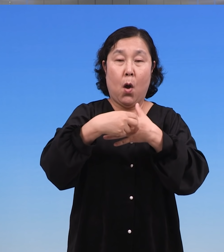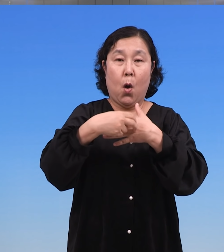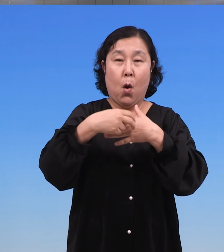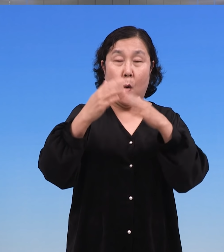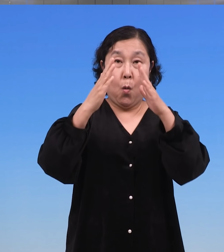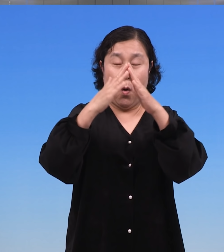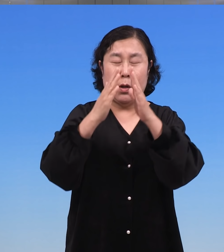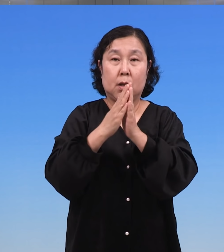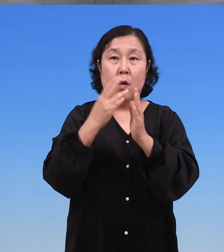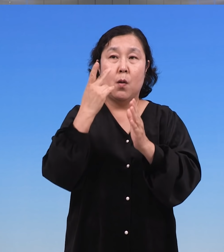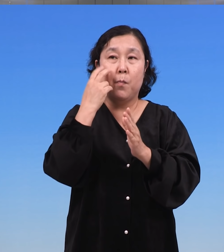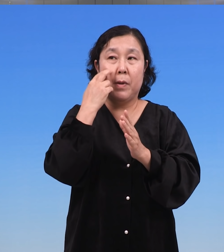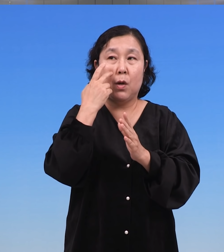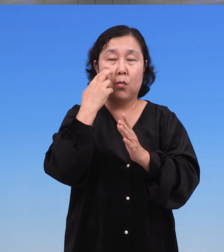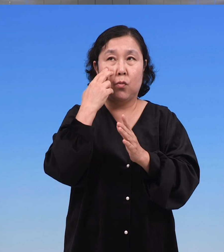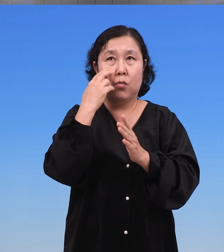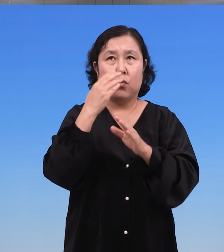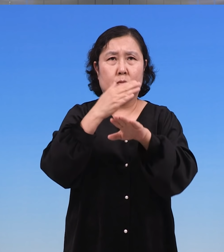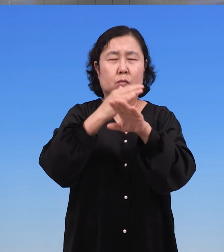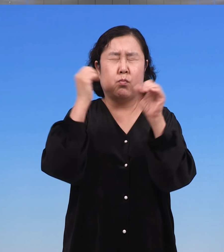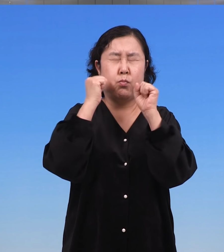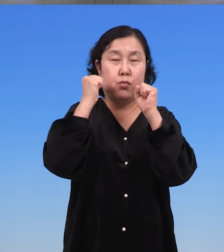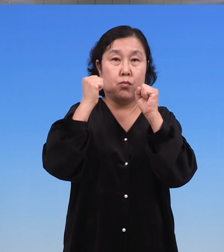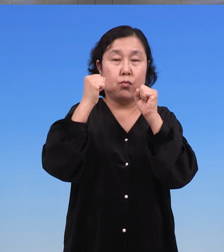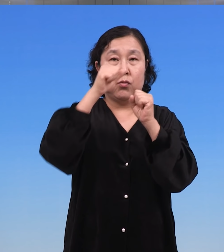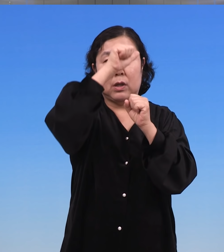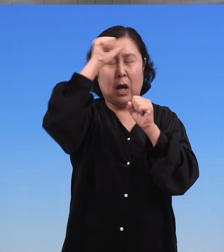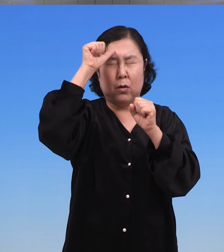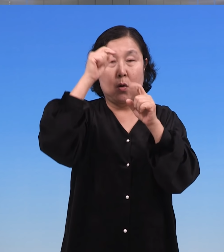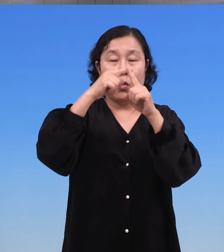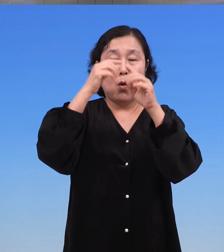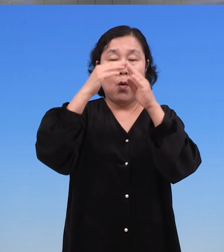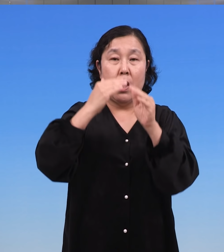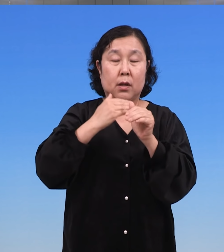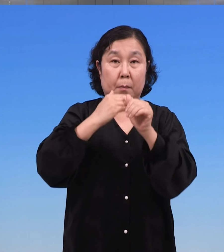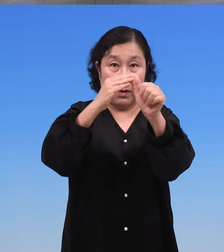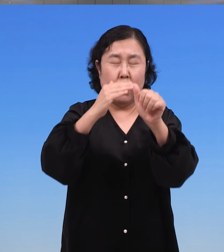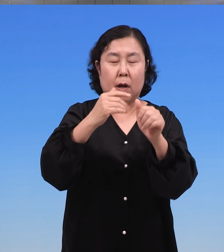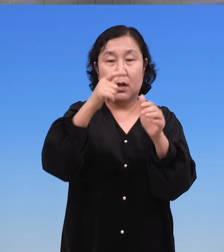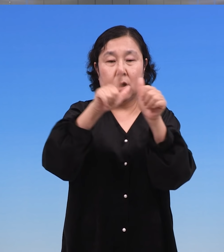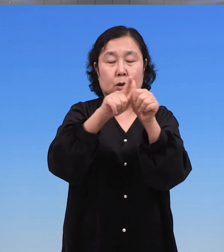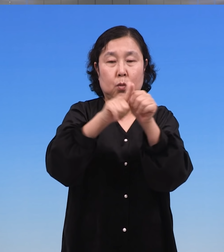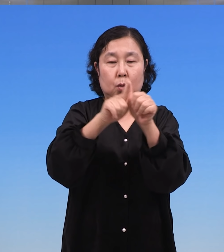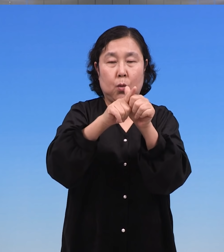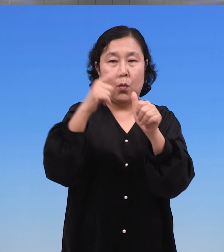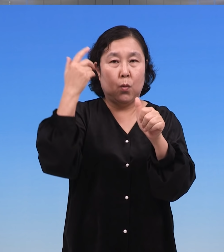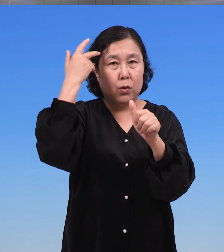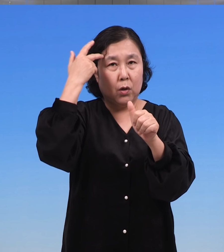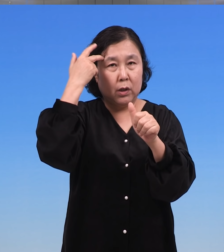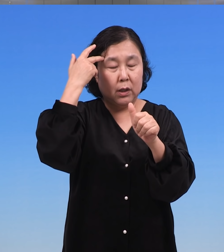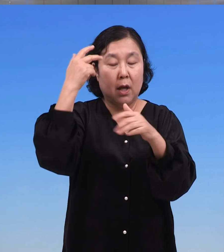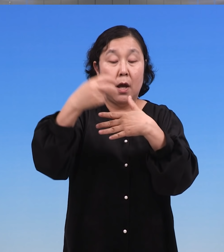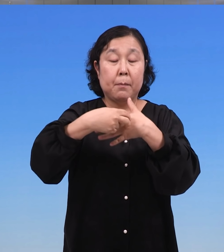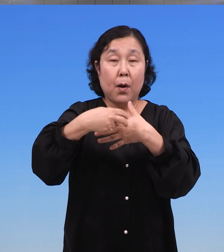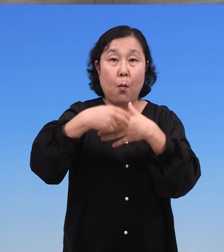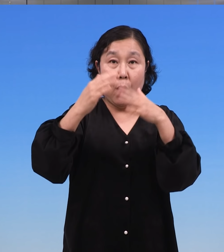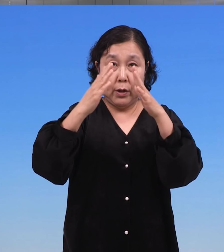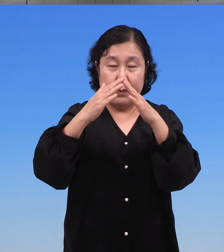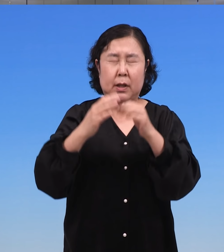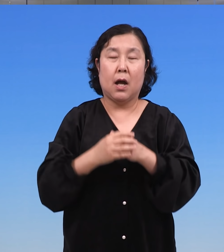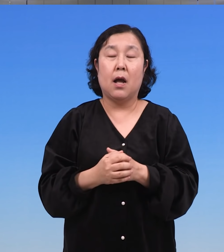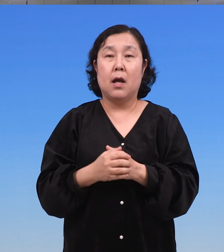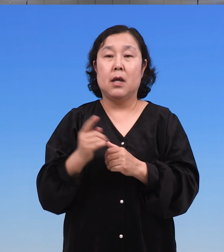동산의료원이라고요. 이 병원은 미국의 북장로교회에서 파견한 선교사님들이 기독교 정신으로 세운 병원입니다.